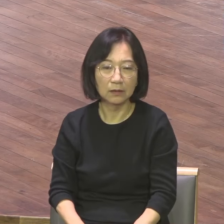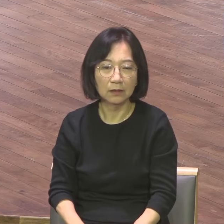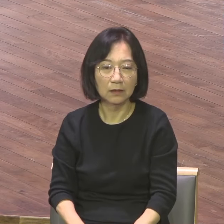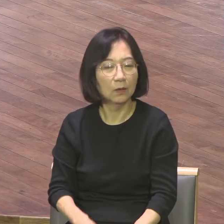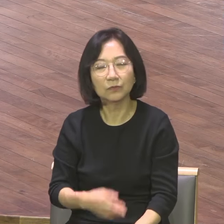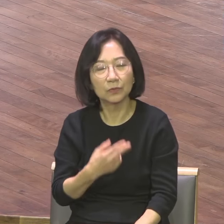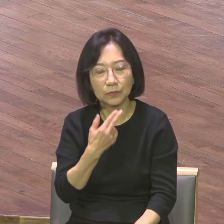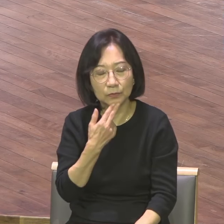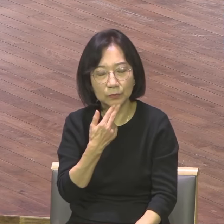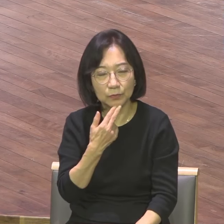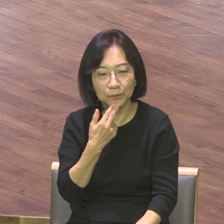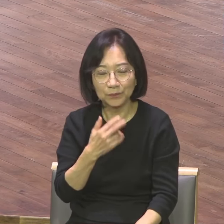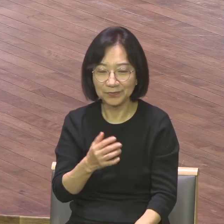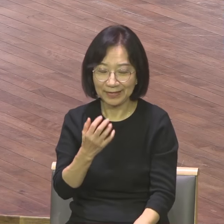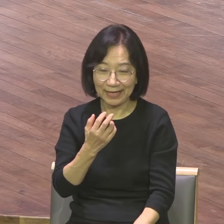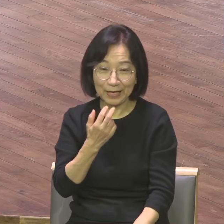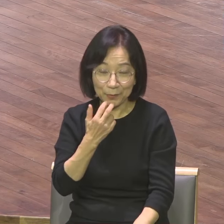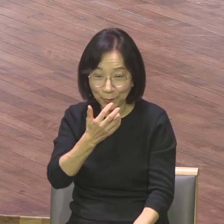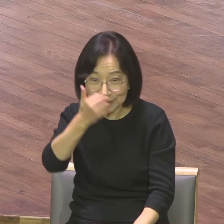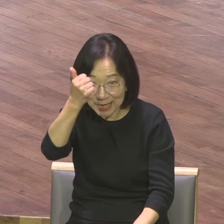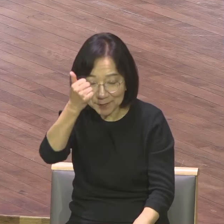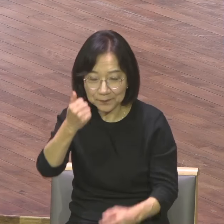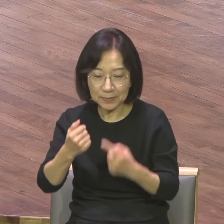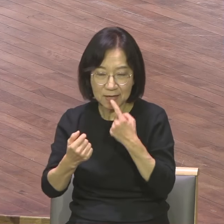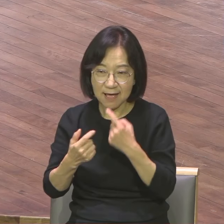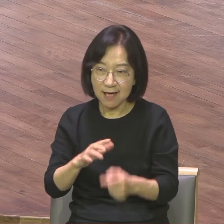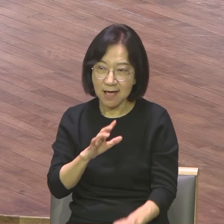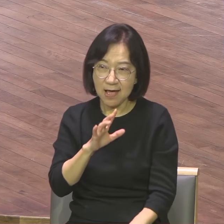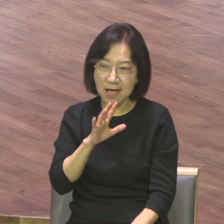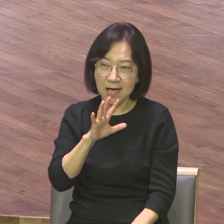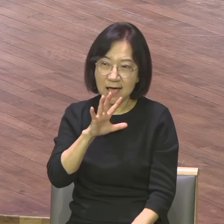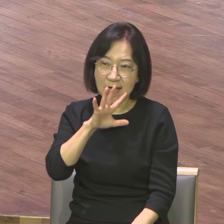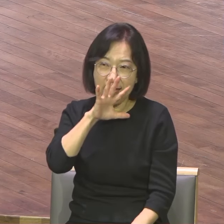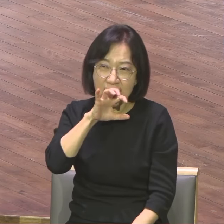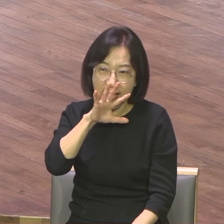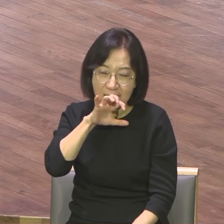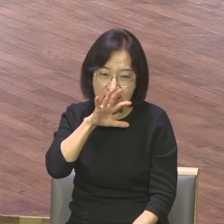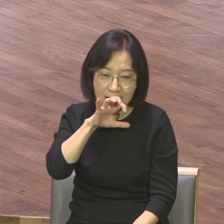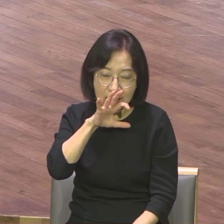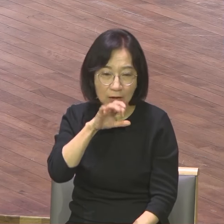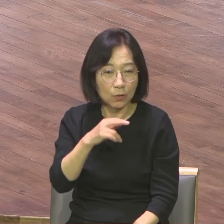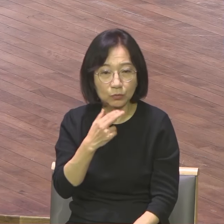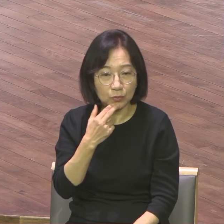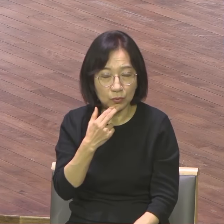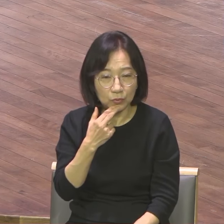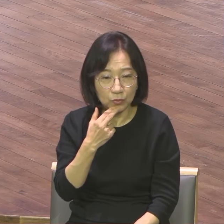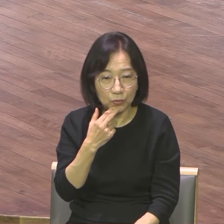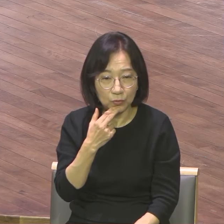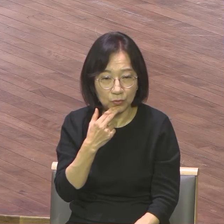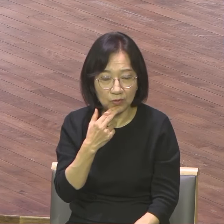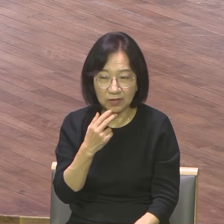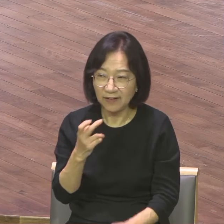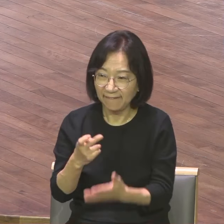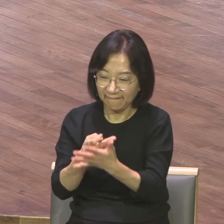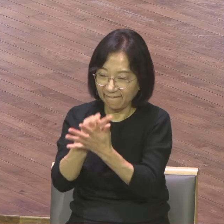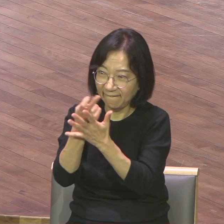요셉의 입에서 그 어떤 원망도 불평을 형들이 한 적이 없어요.